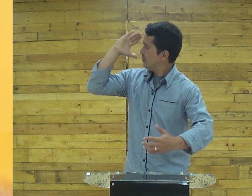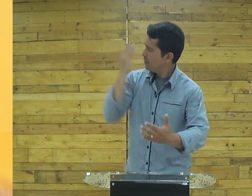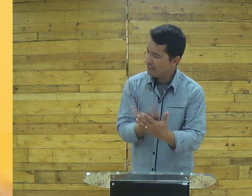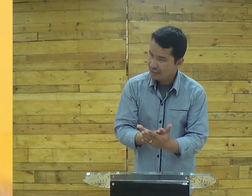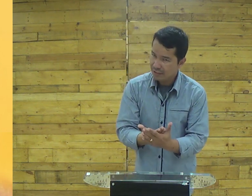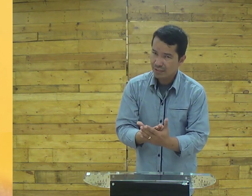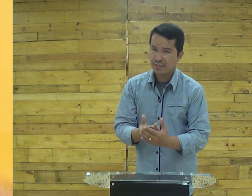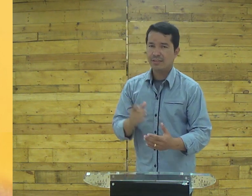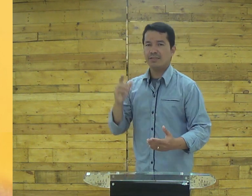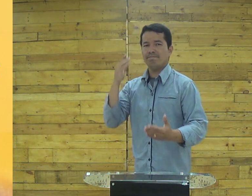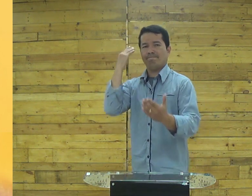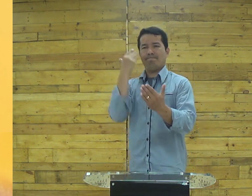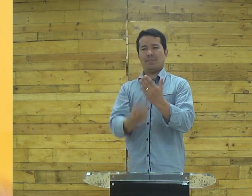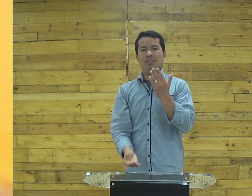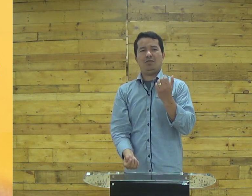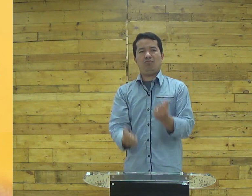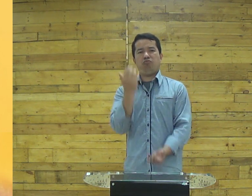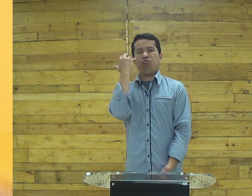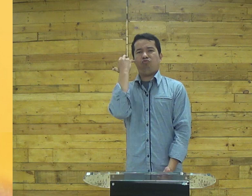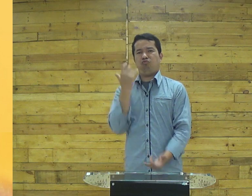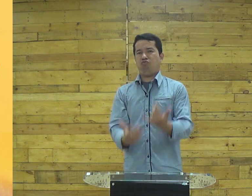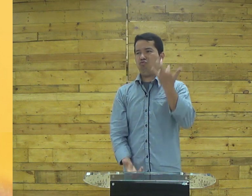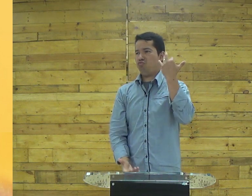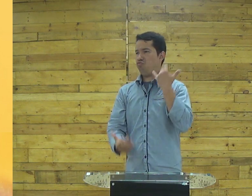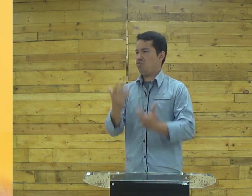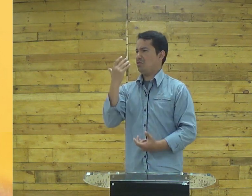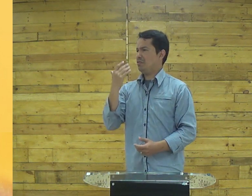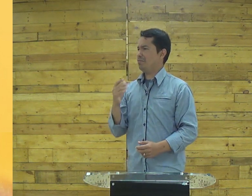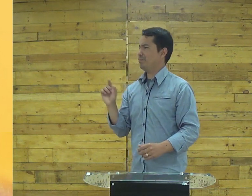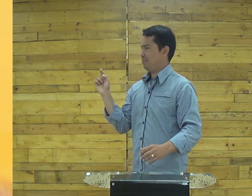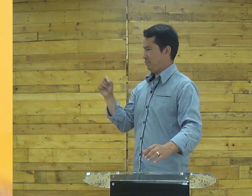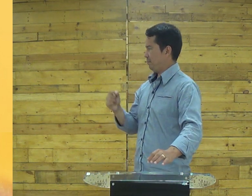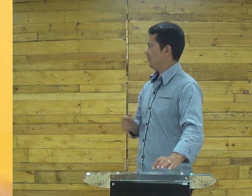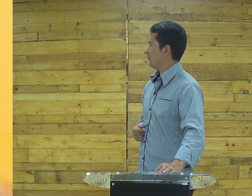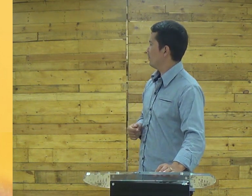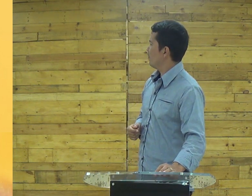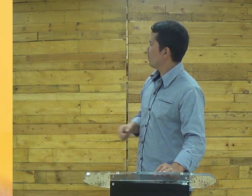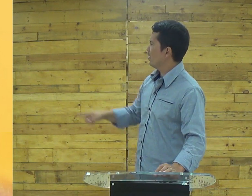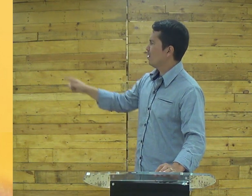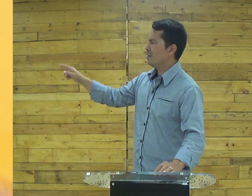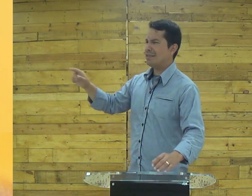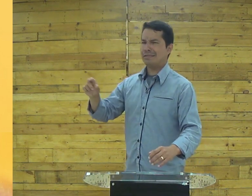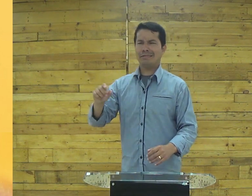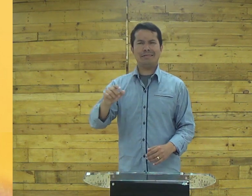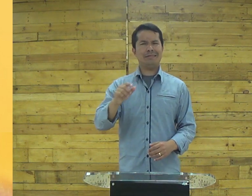crer será condenado. Condenado, pode passar. Crer?